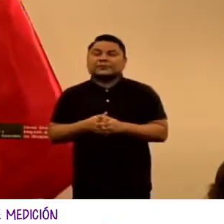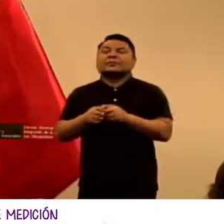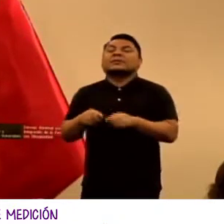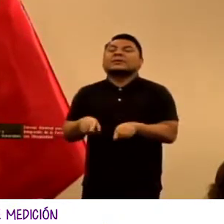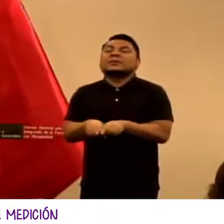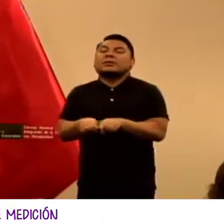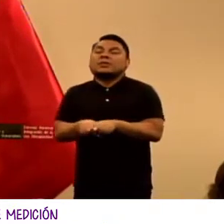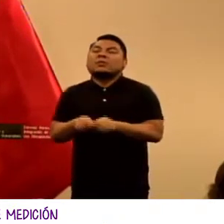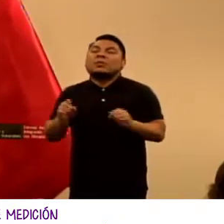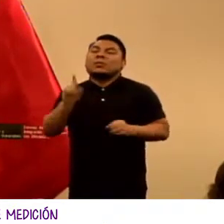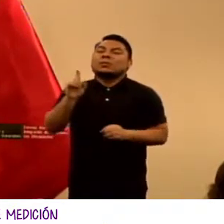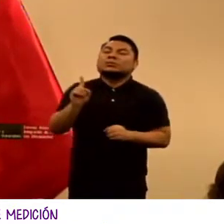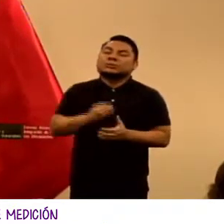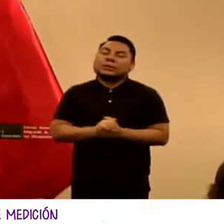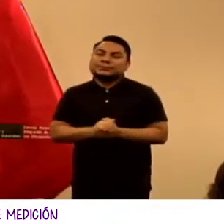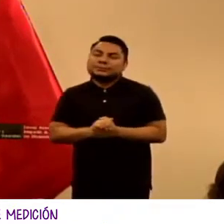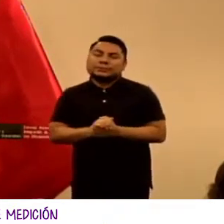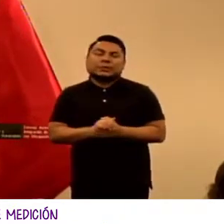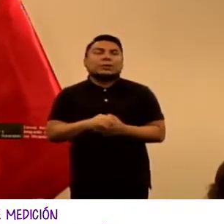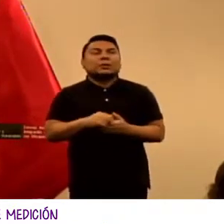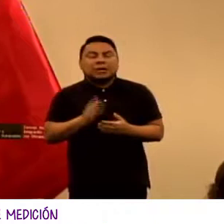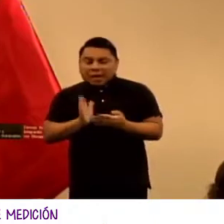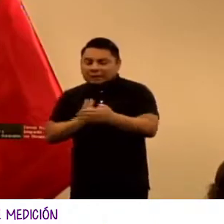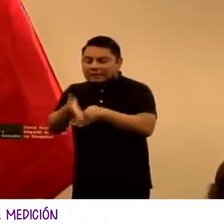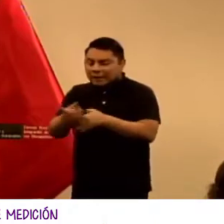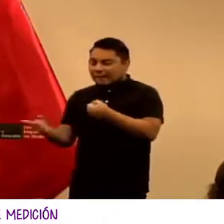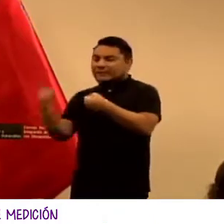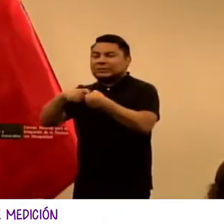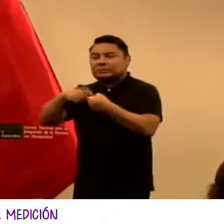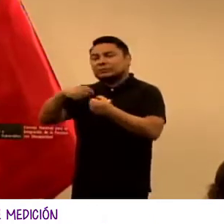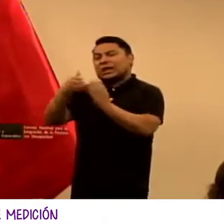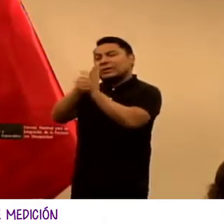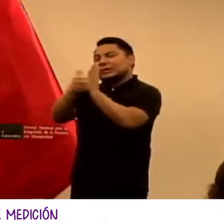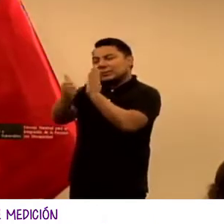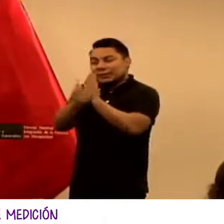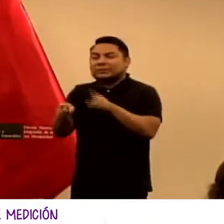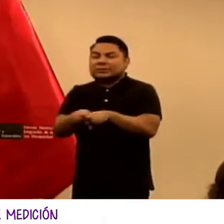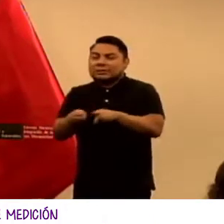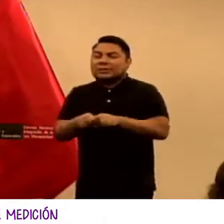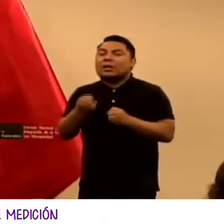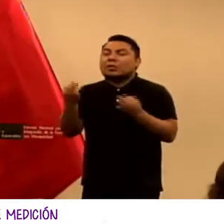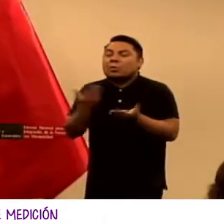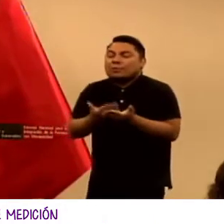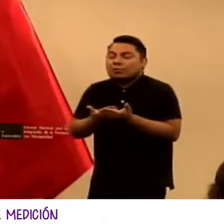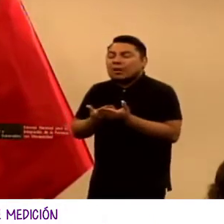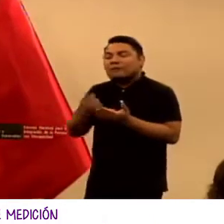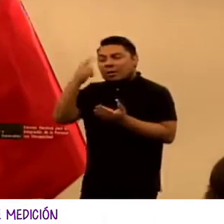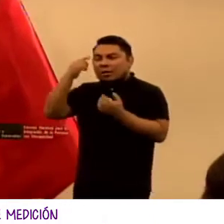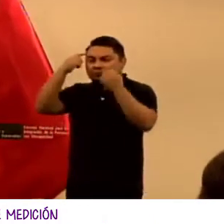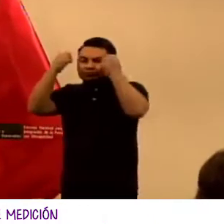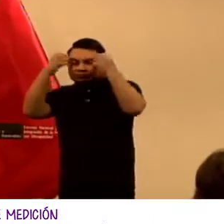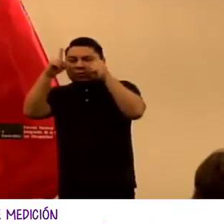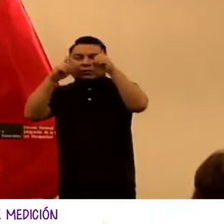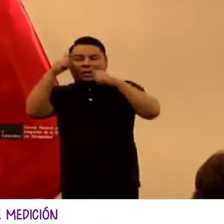y como a través de la participación de expertos y a través de rigurosas pruebas cognitivas y de